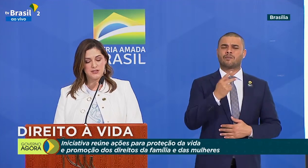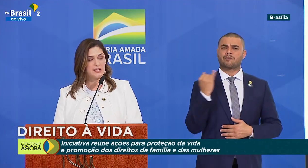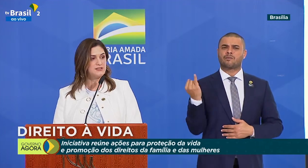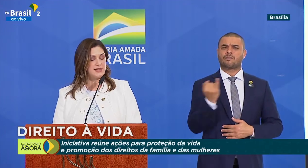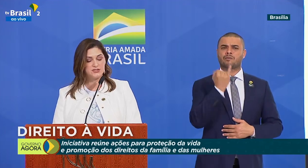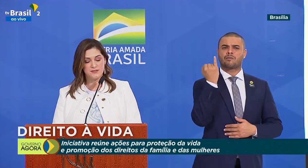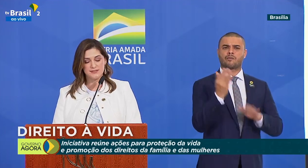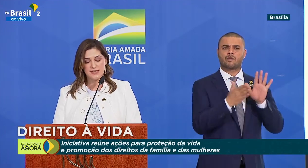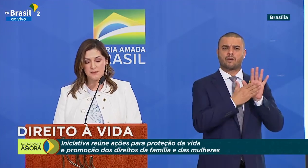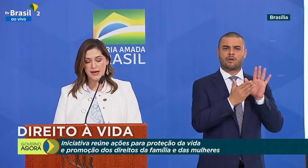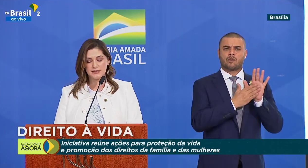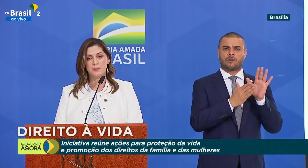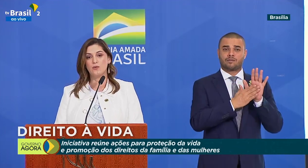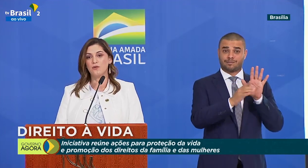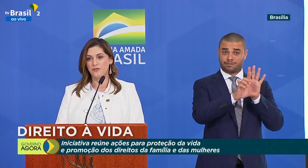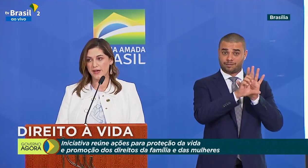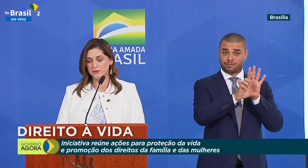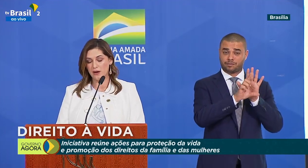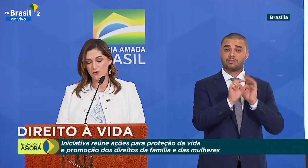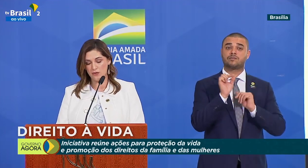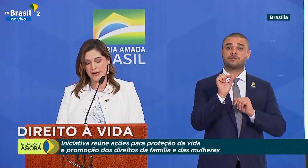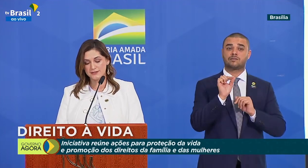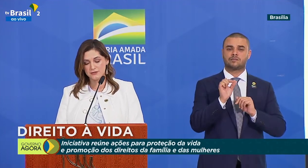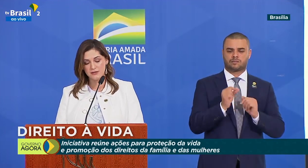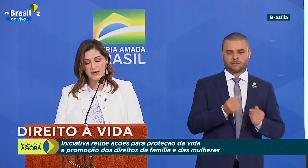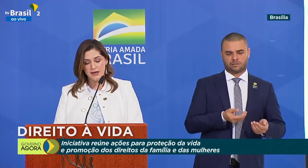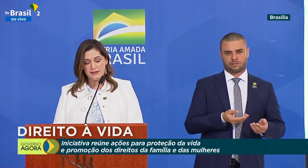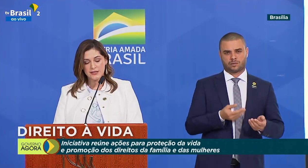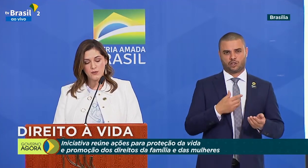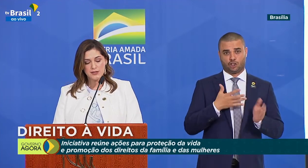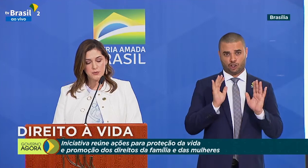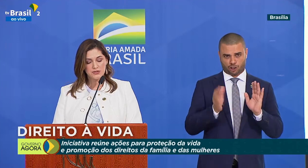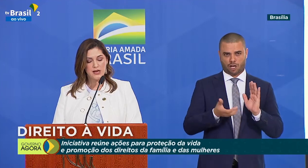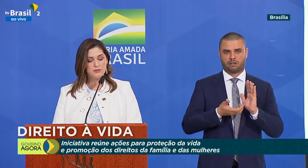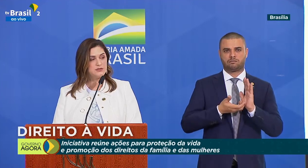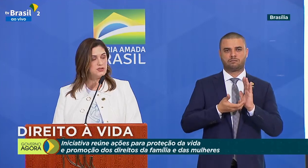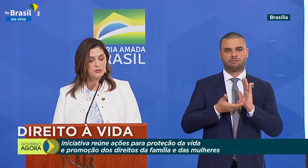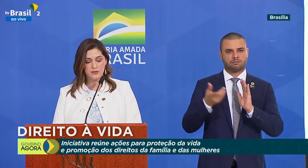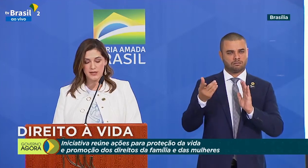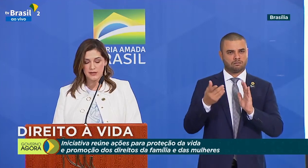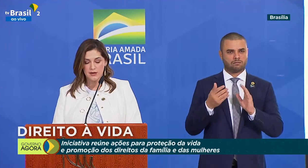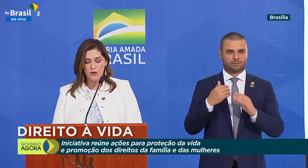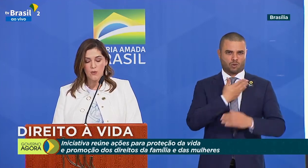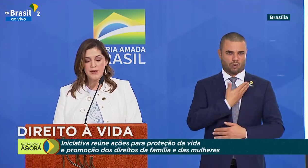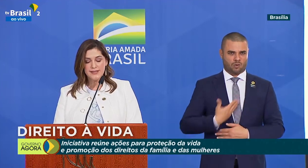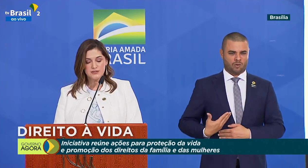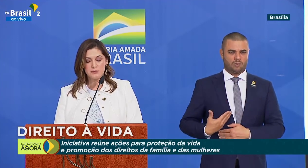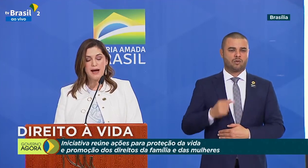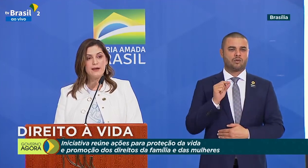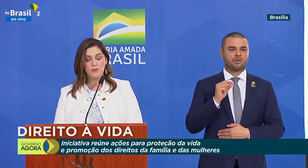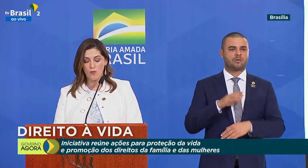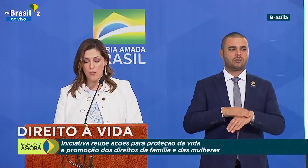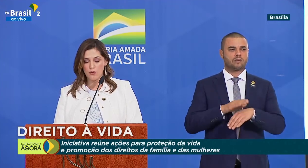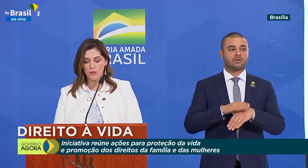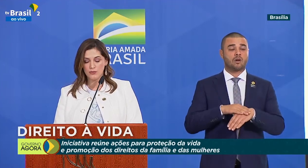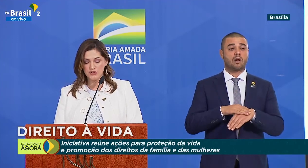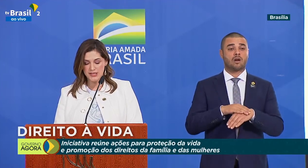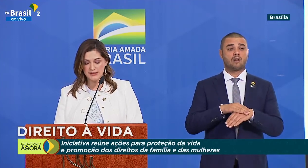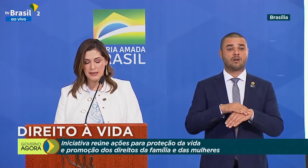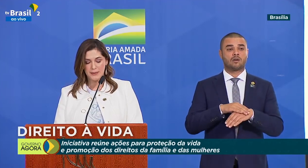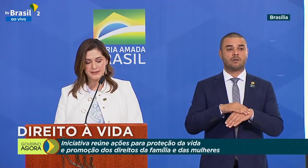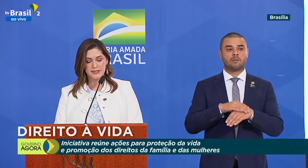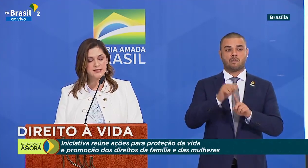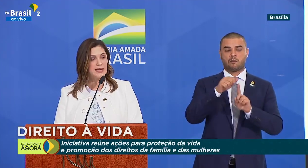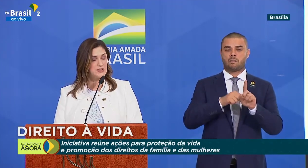importantes propostas legislativas encaminhada pelo governo ao congresso nas quais buscamos instituir o 15 de Maio